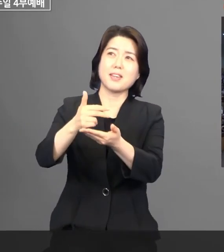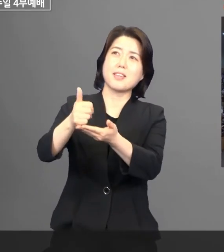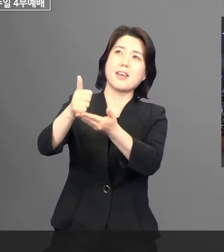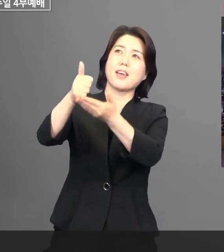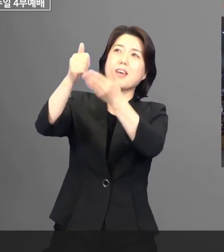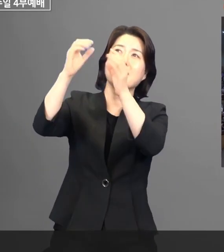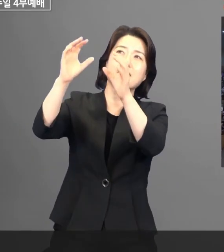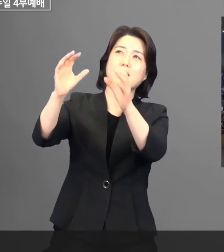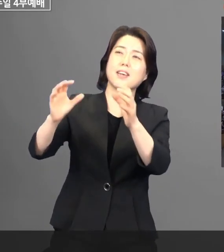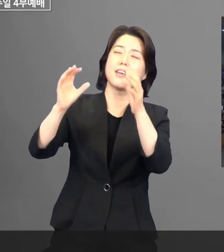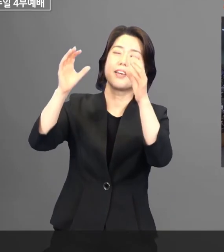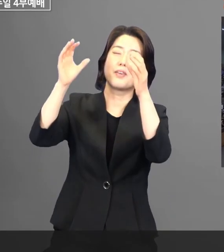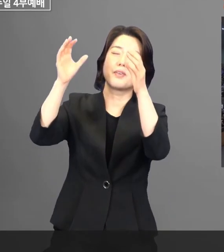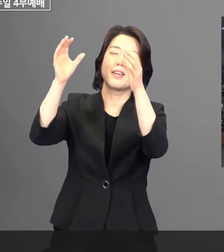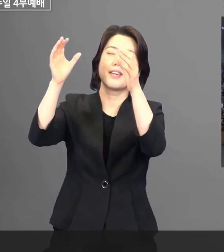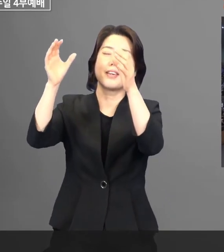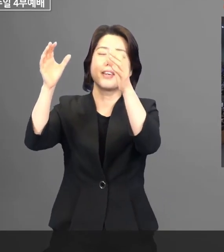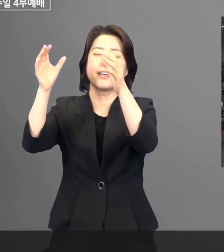주님의